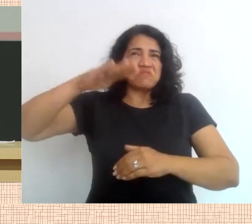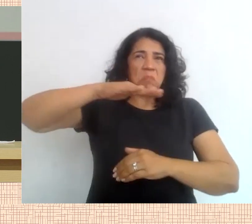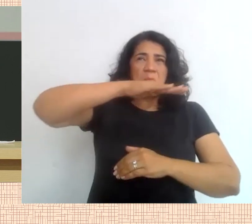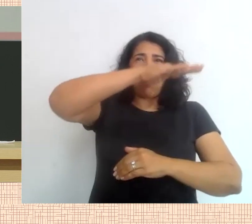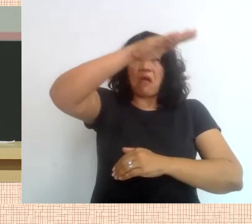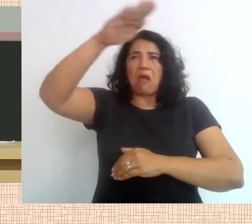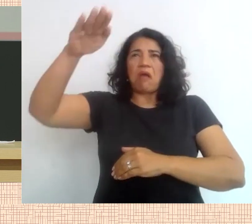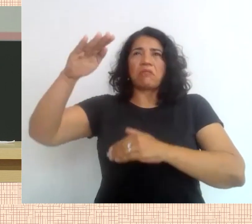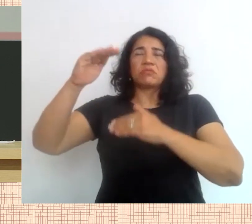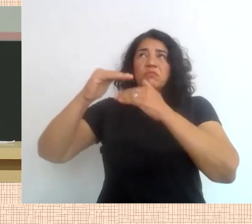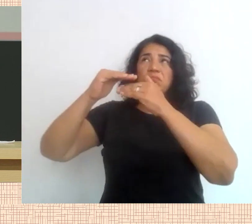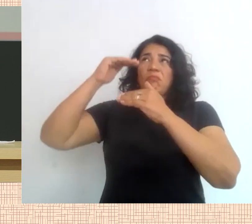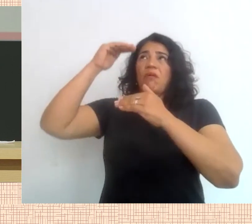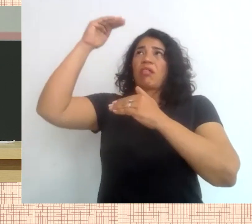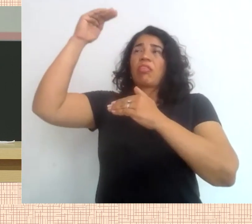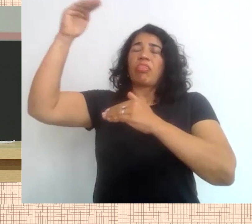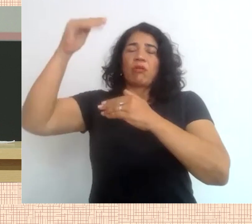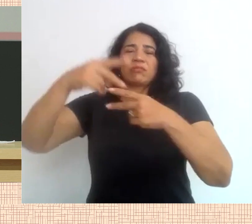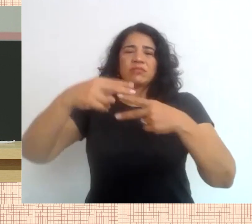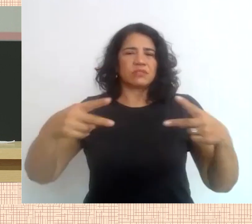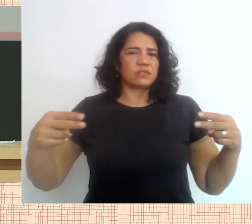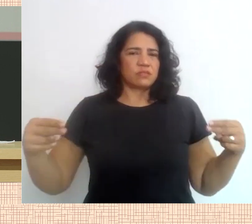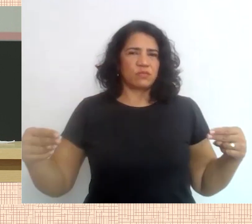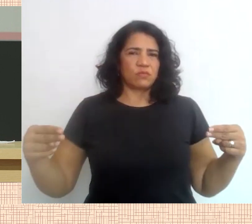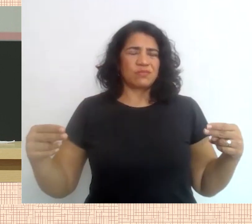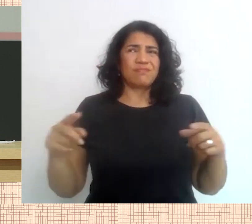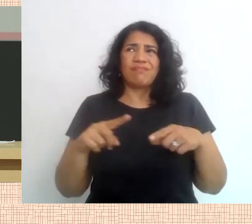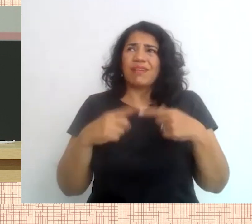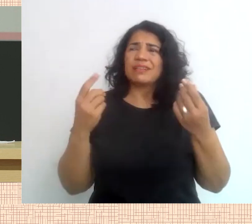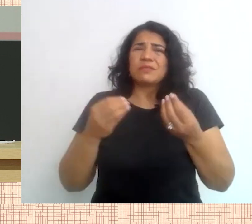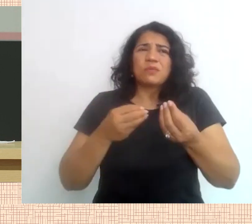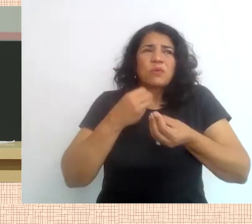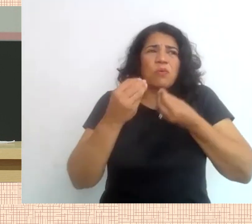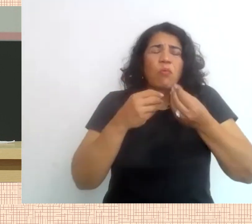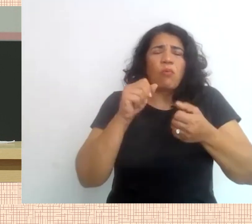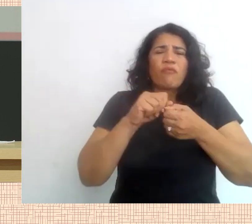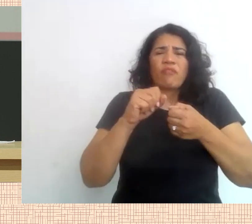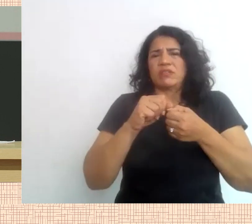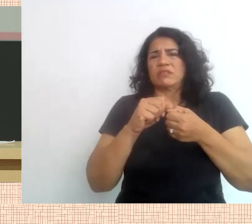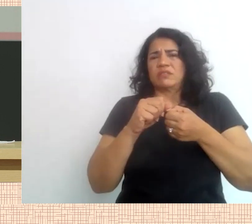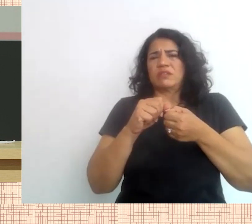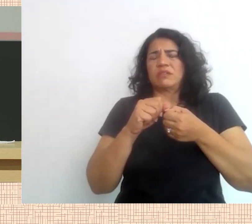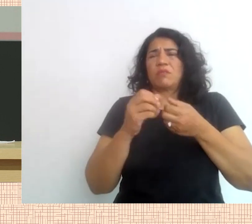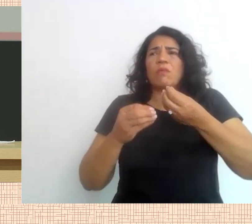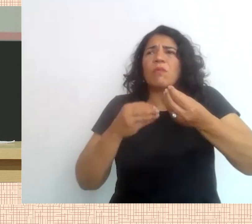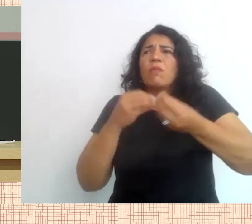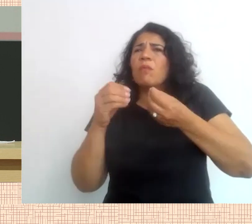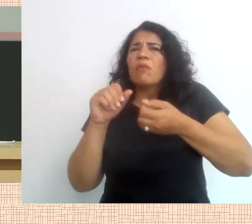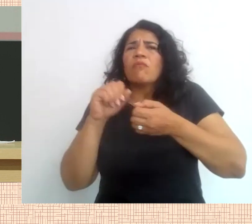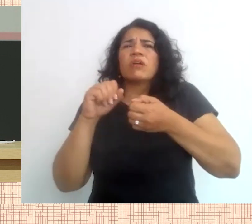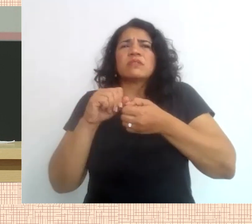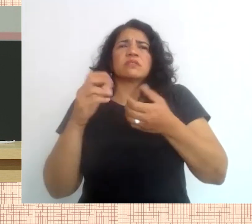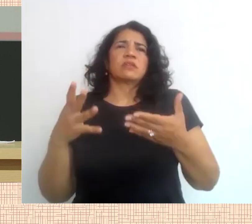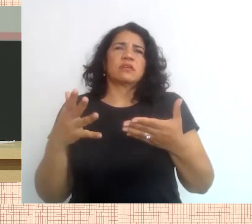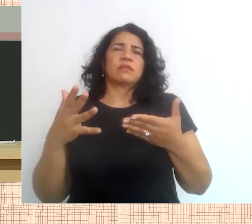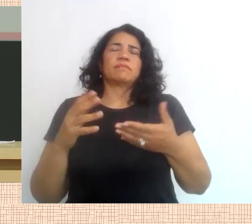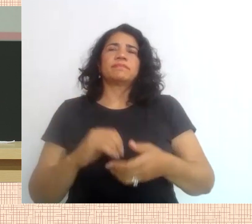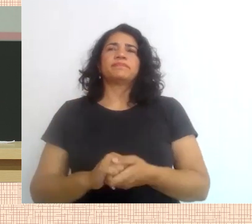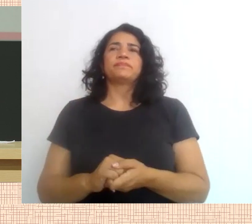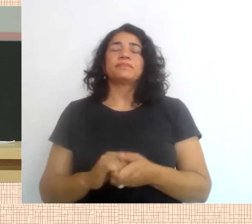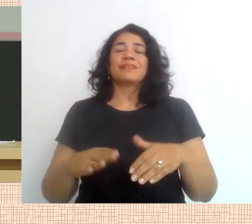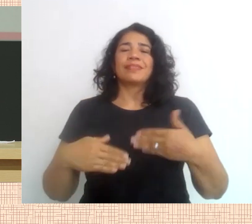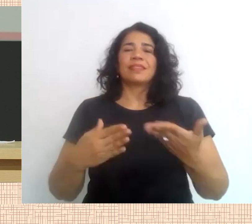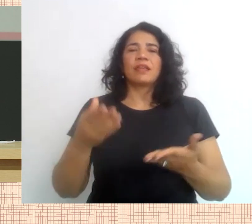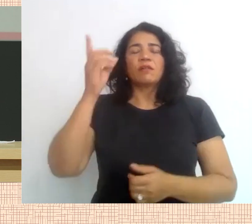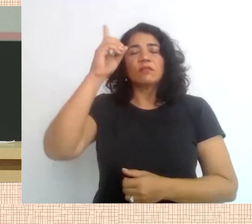criação. Ele vai encher com as riquezas de Cristo através do fluir da graça. E a